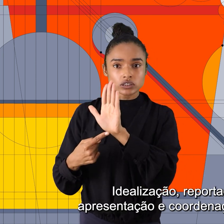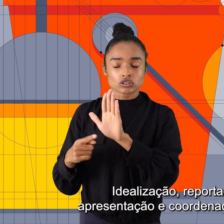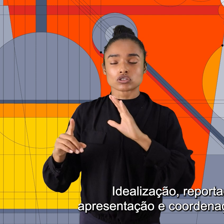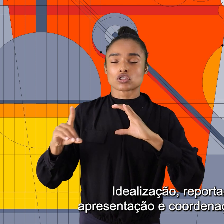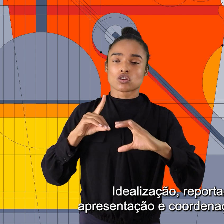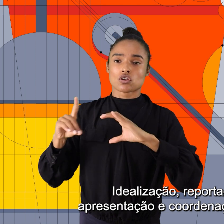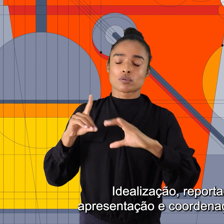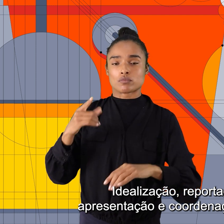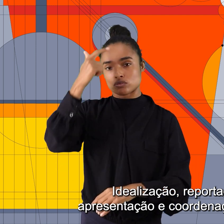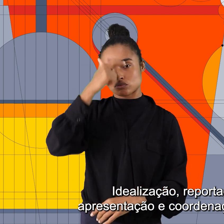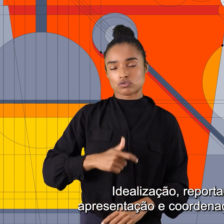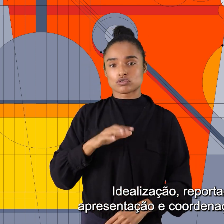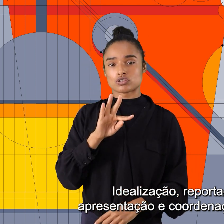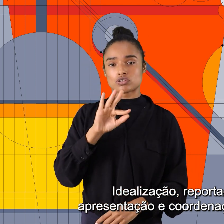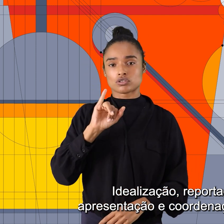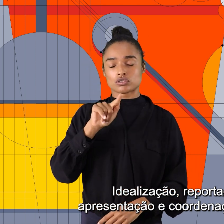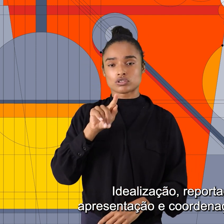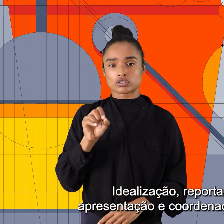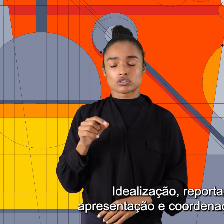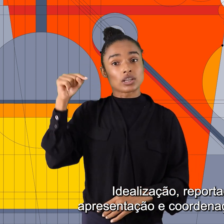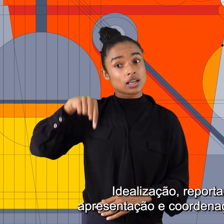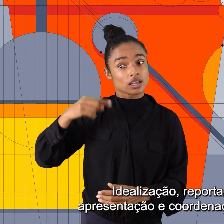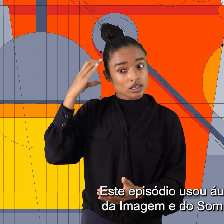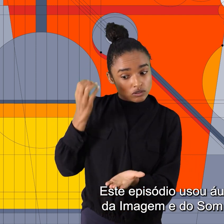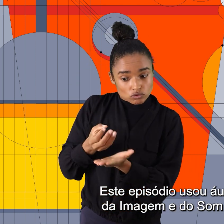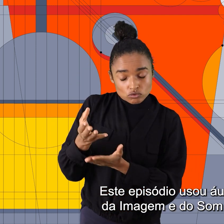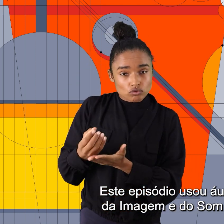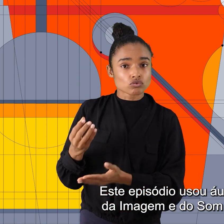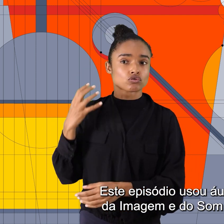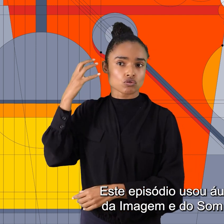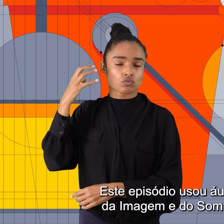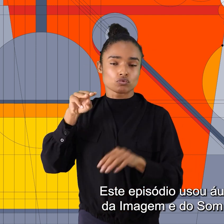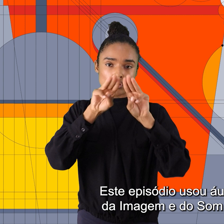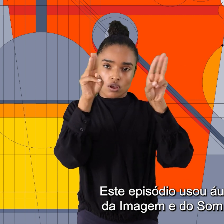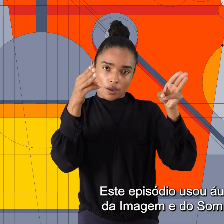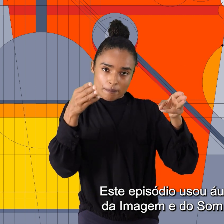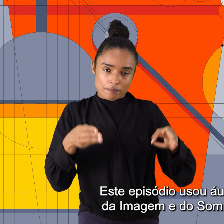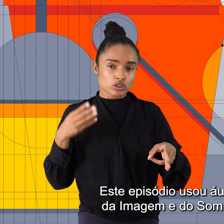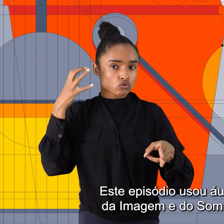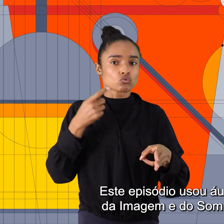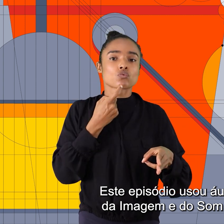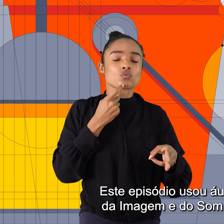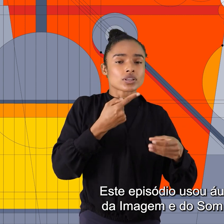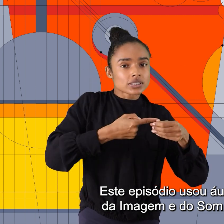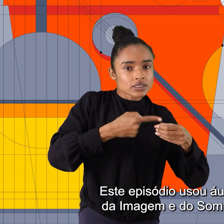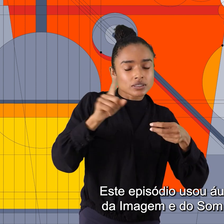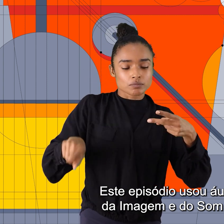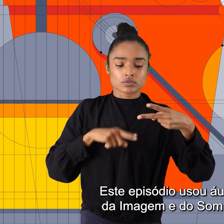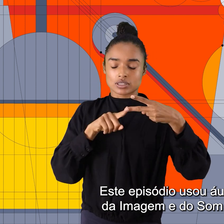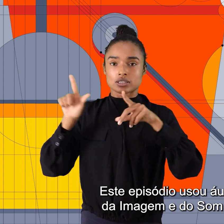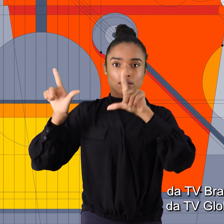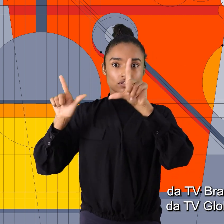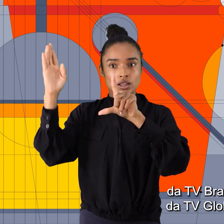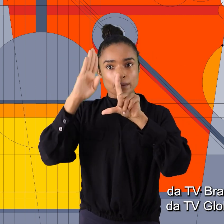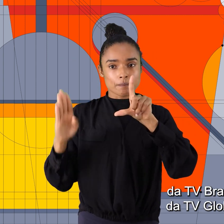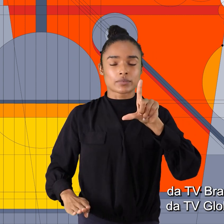roteiro, apresentação e coordenação, Tiago Rogero. Este episódio usou áudios do Museu da Imagem e do Som de